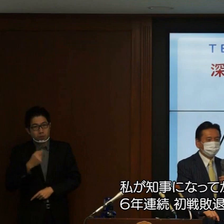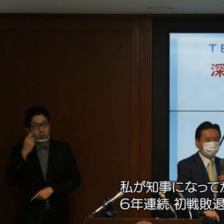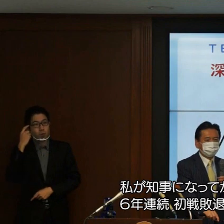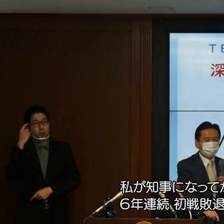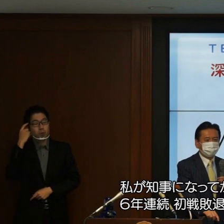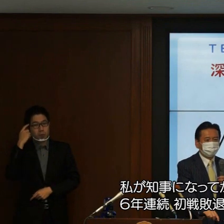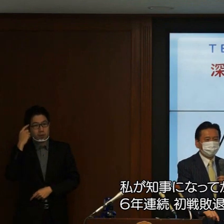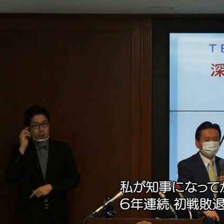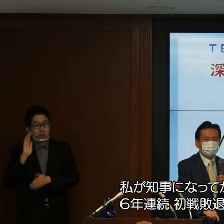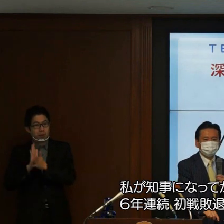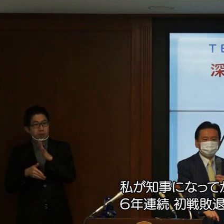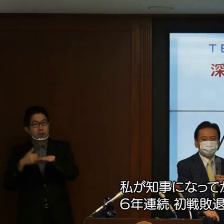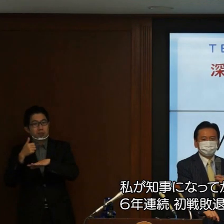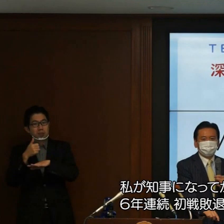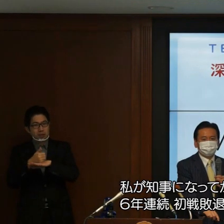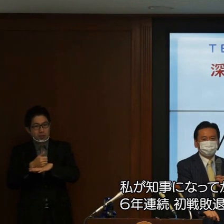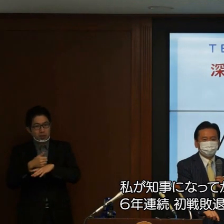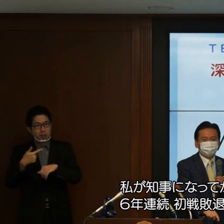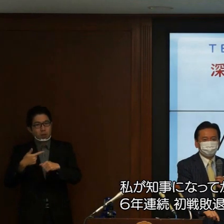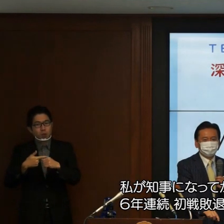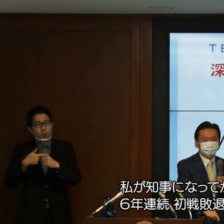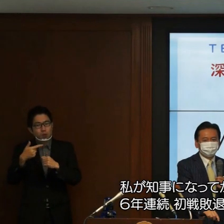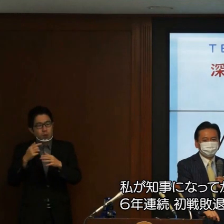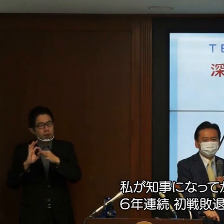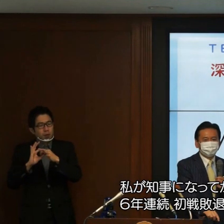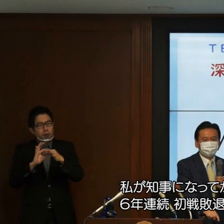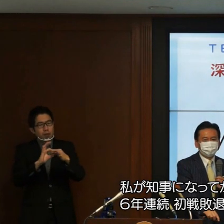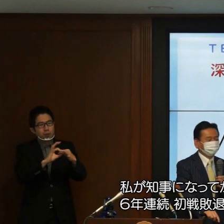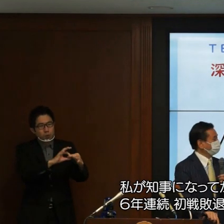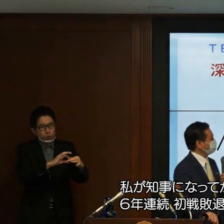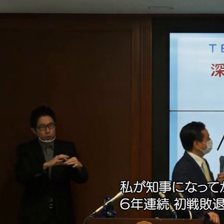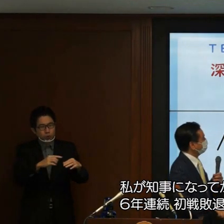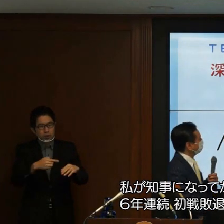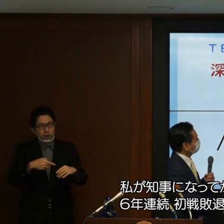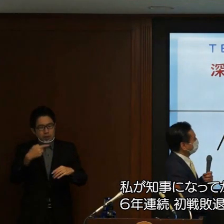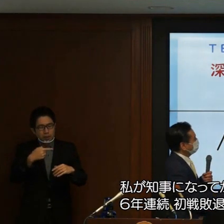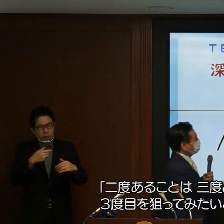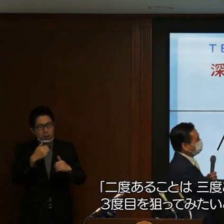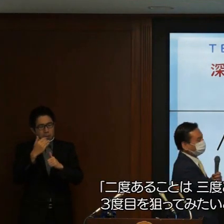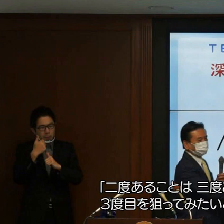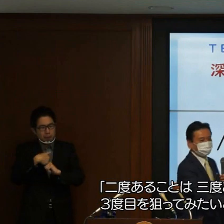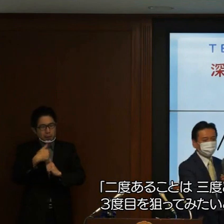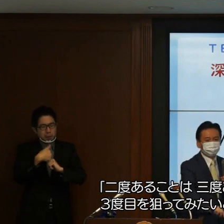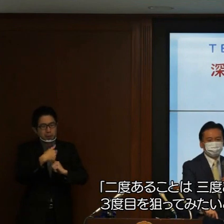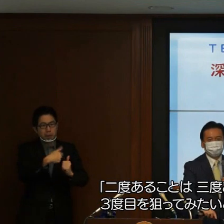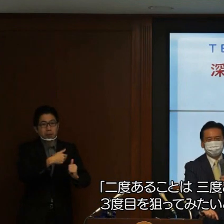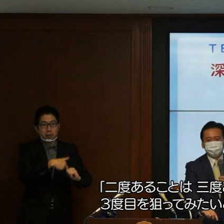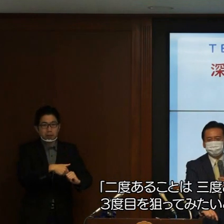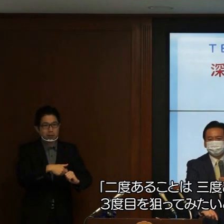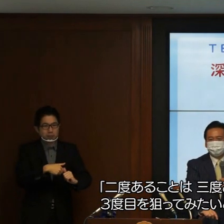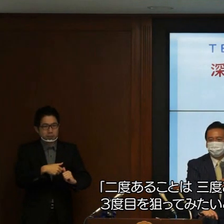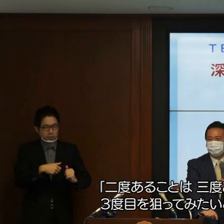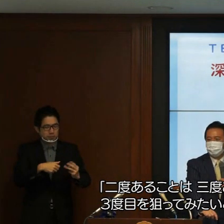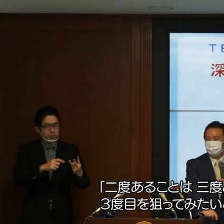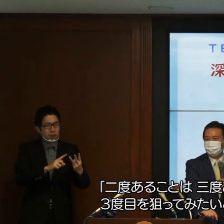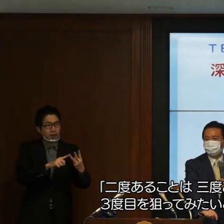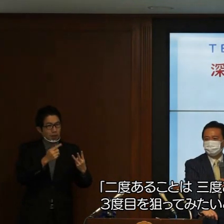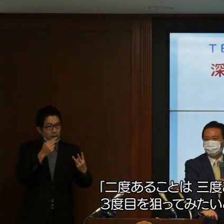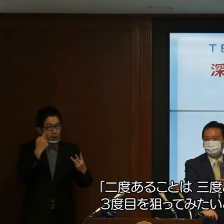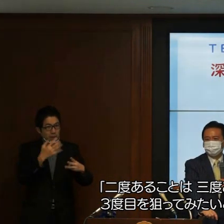私が知事になってから6年連続初戦敗退をしておりますが、2度あることは3度あると言います